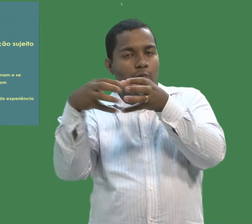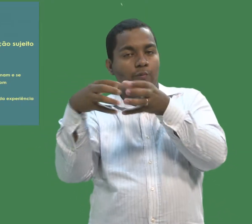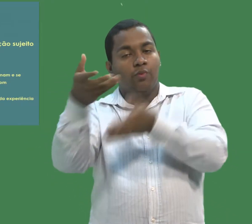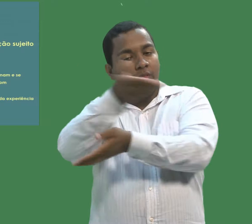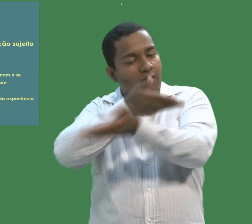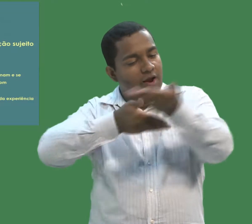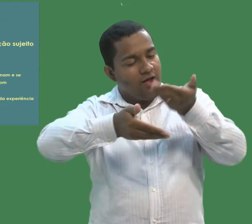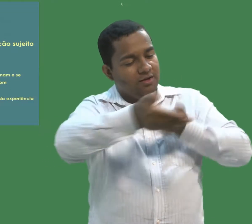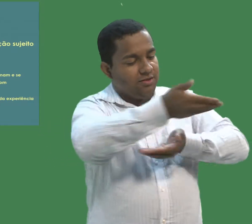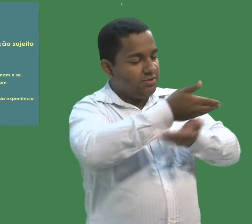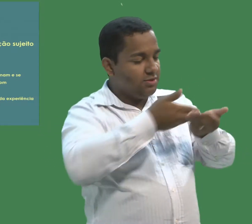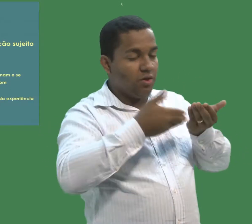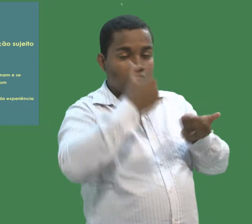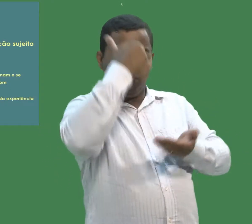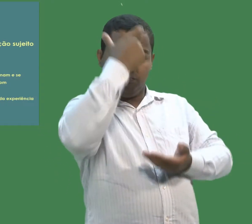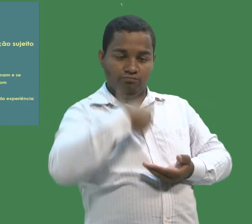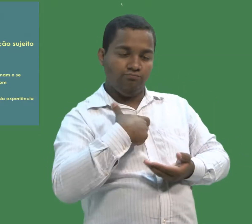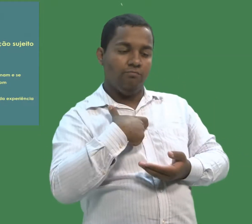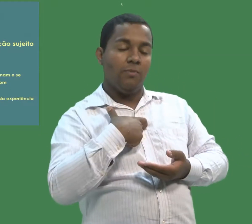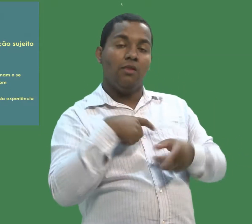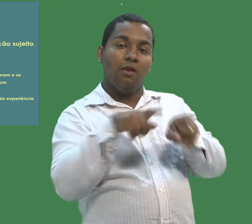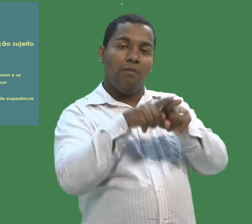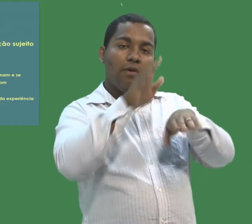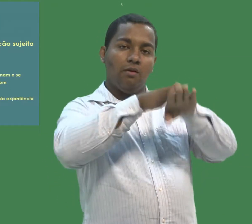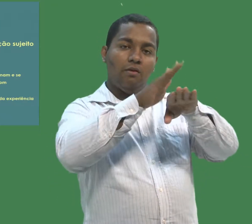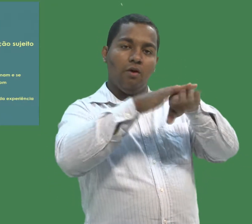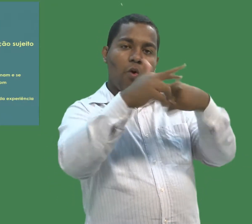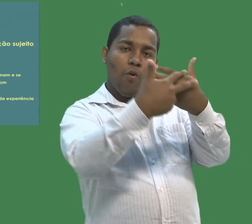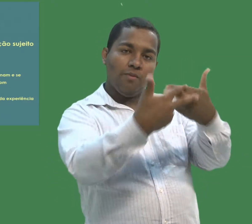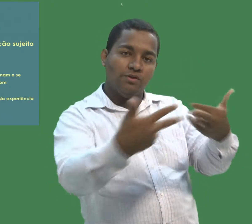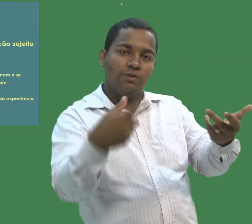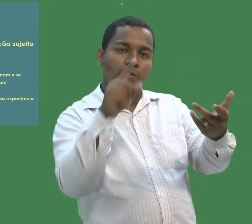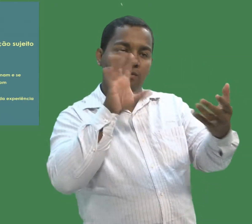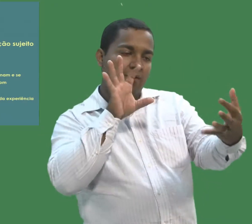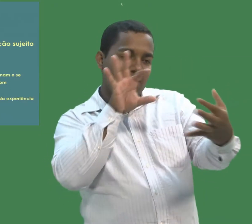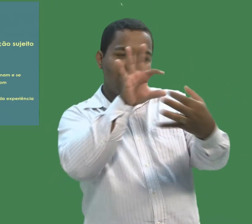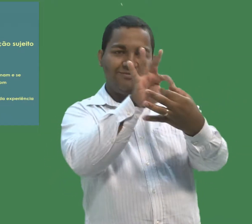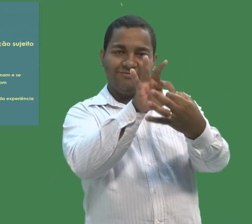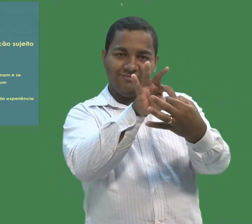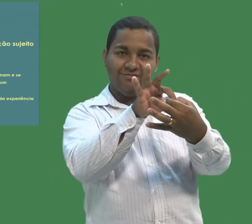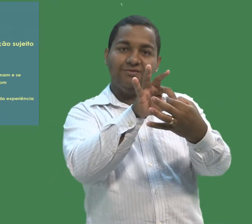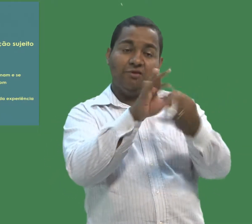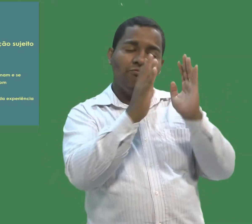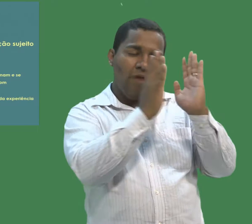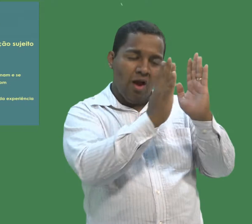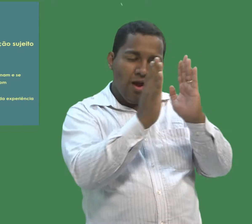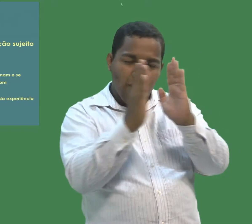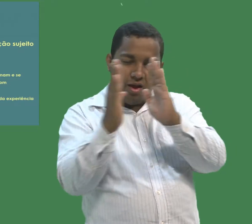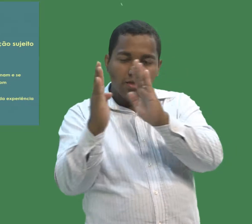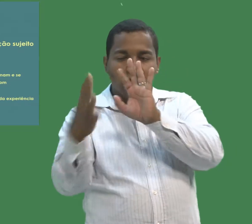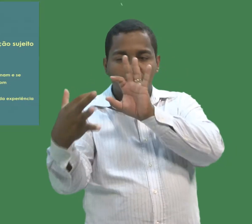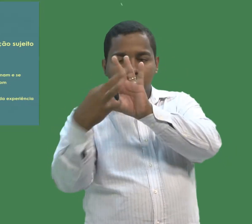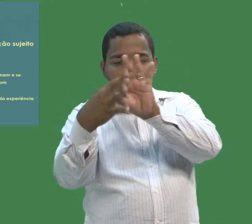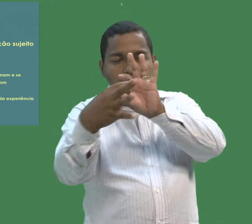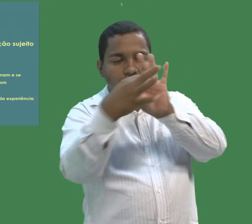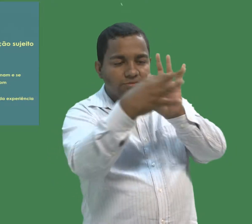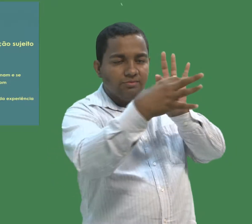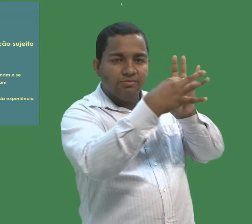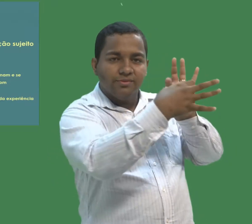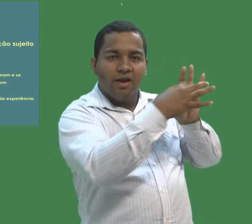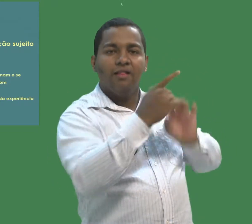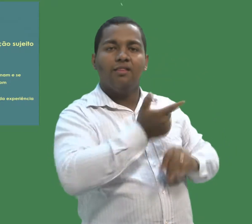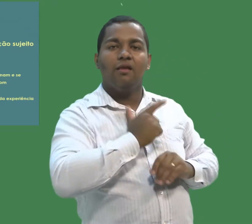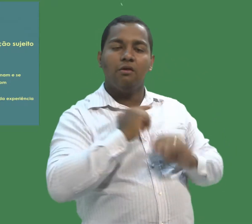entre sujeito e objeto. Para Piaget, o desenvolvimento por fases se interrelacionam e se sucedem até